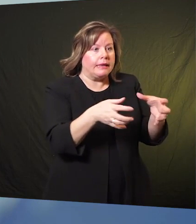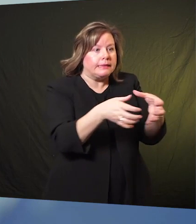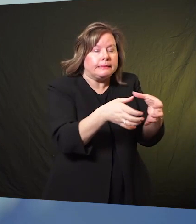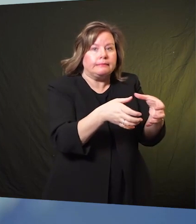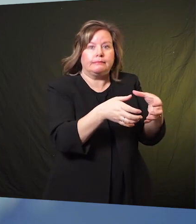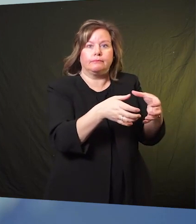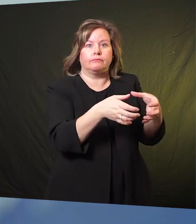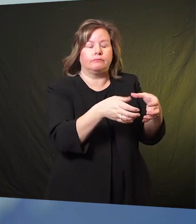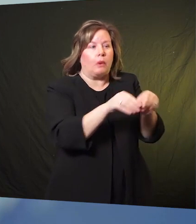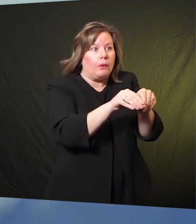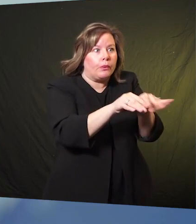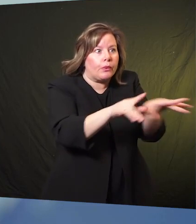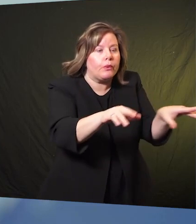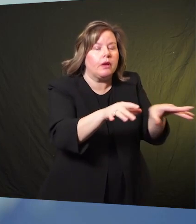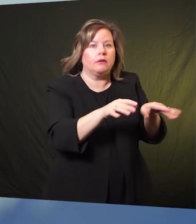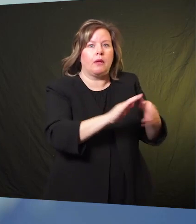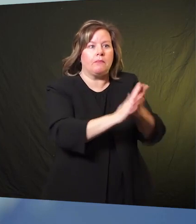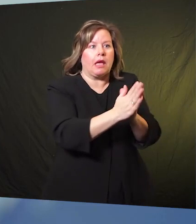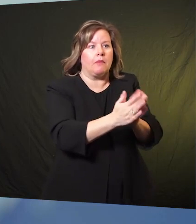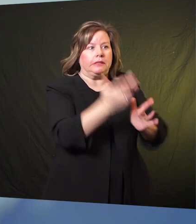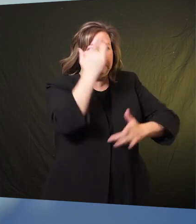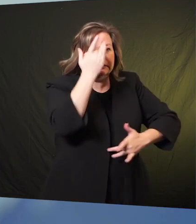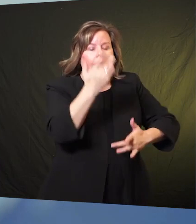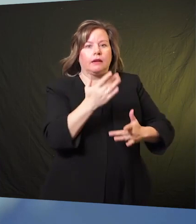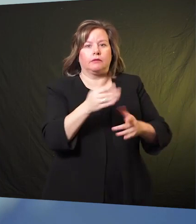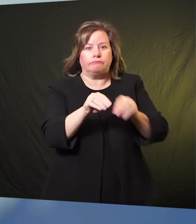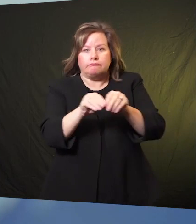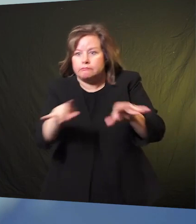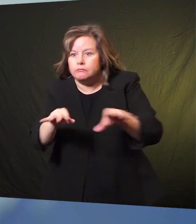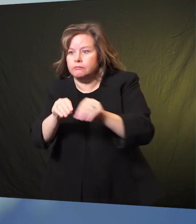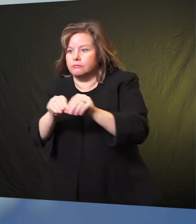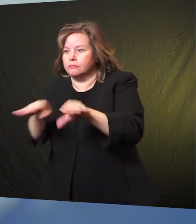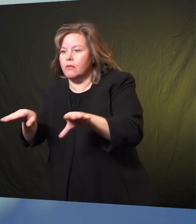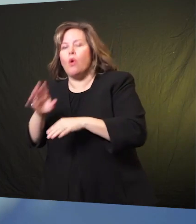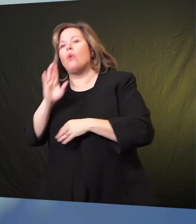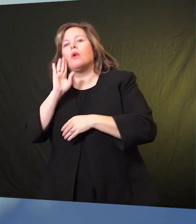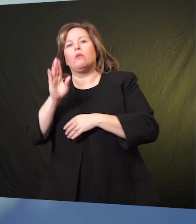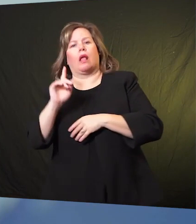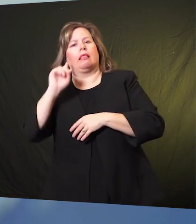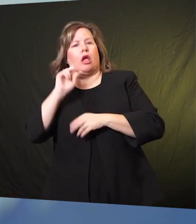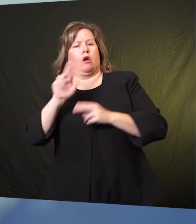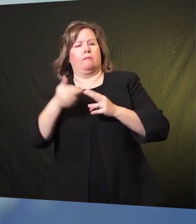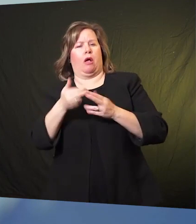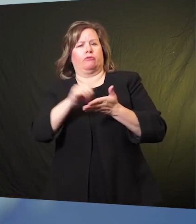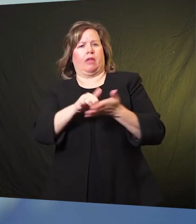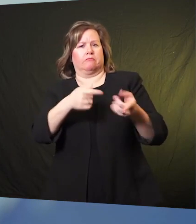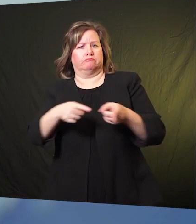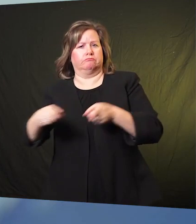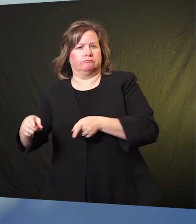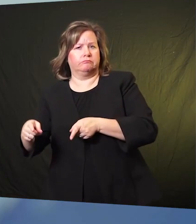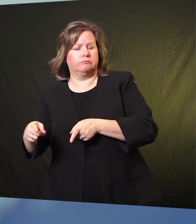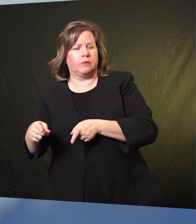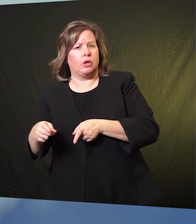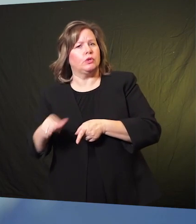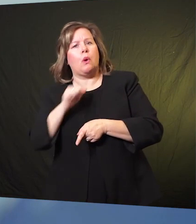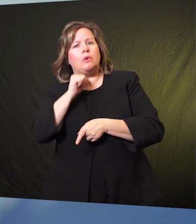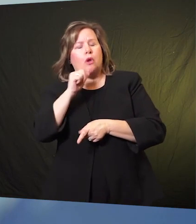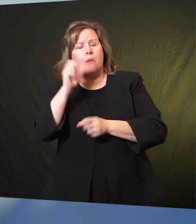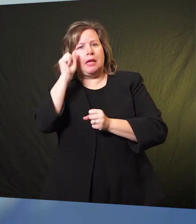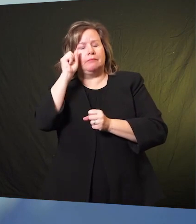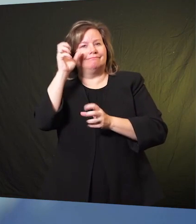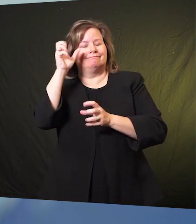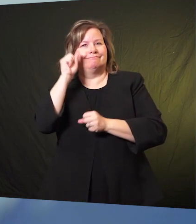aumentos y casos de forma periódica eso probablemente va a ser el caso durante muchos meses por venir así que no